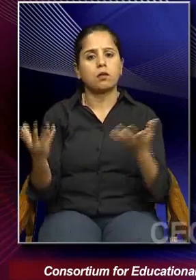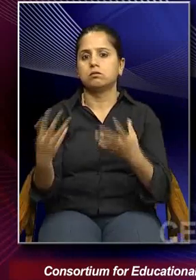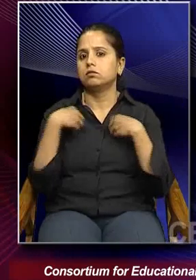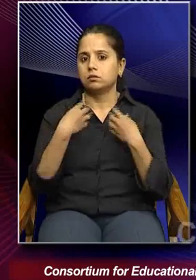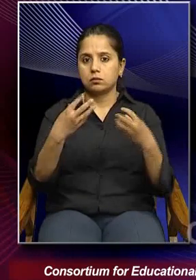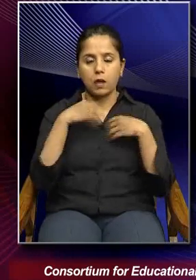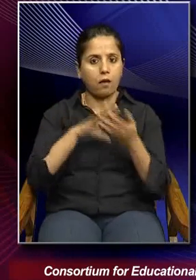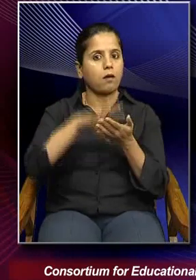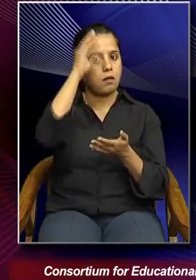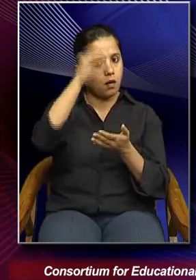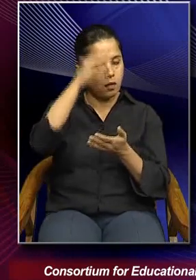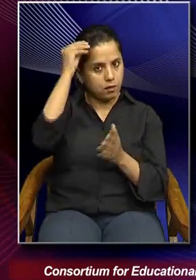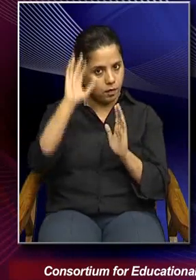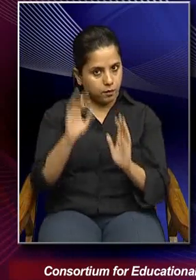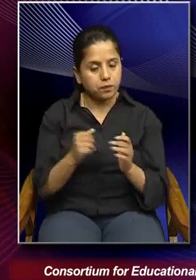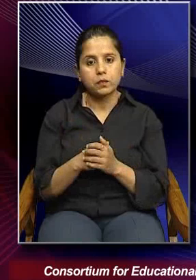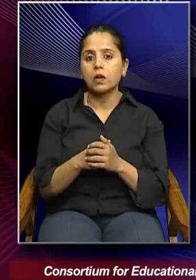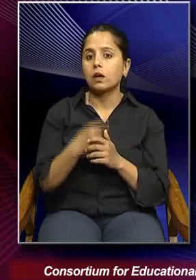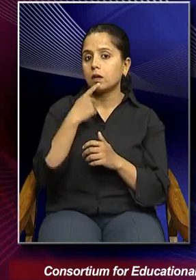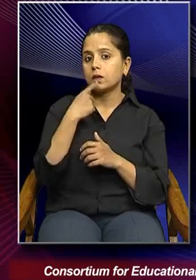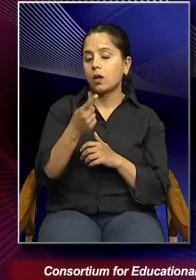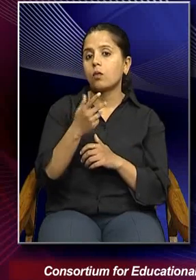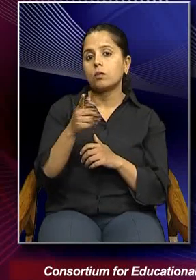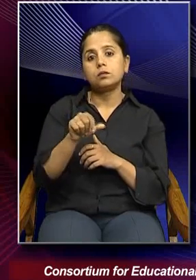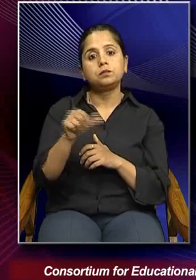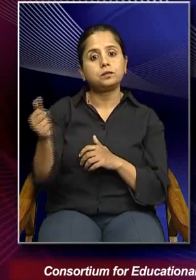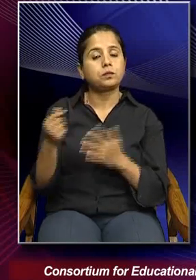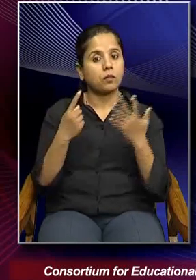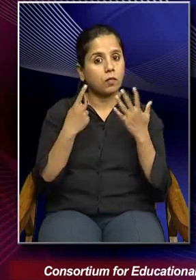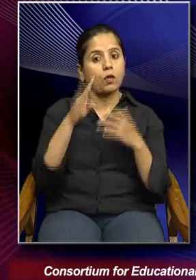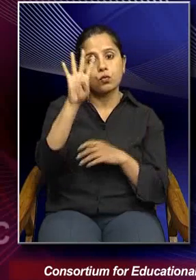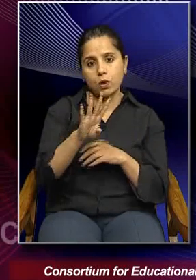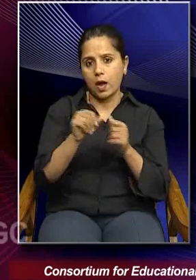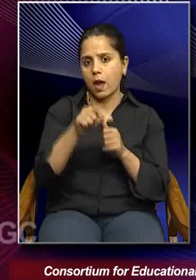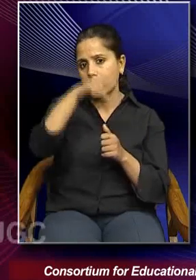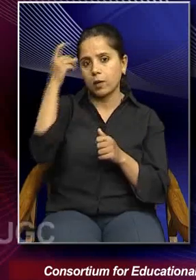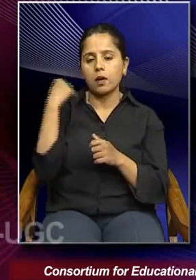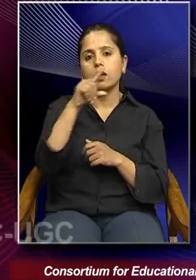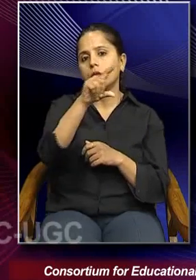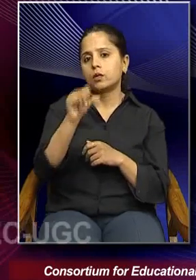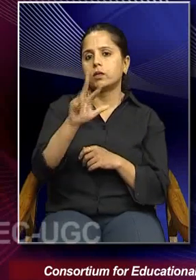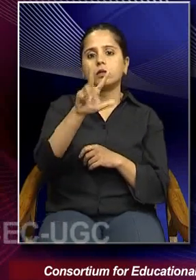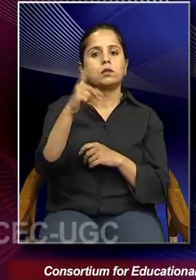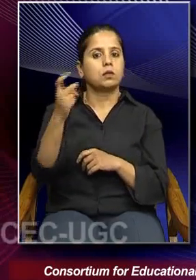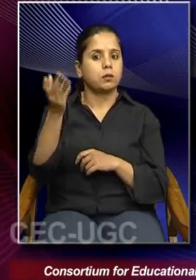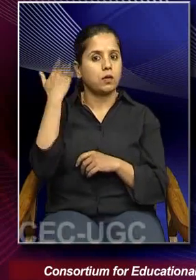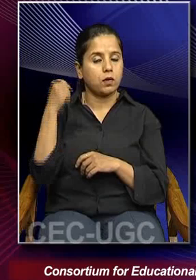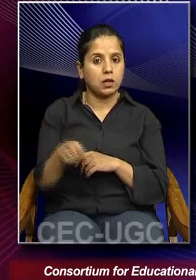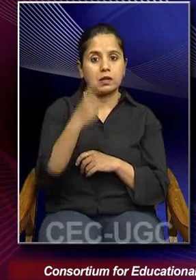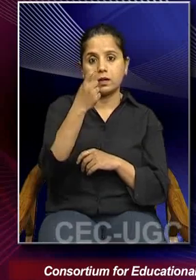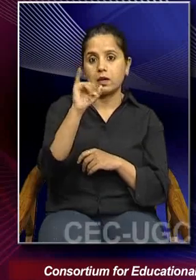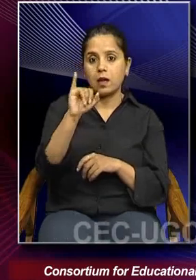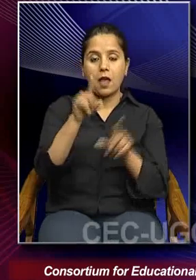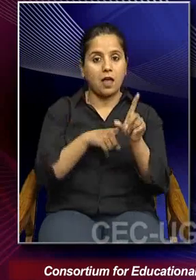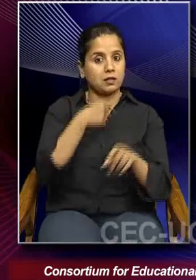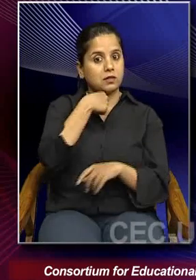सखी और 4 अप्रैल 1987 को 76 वर्ष की